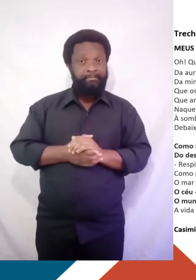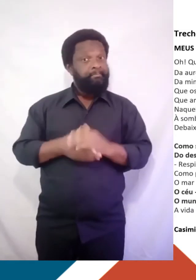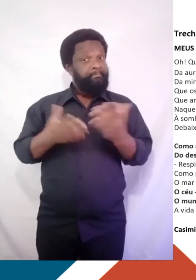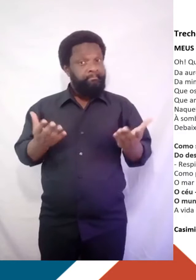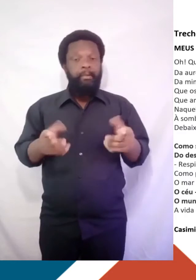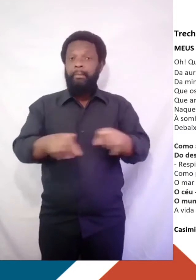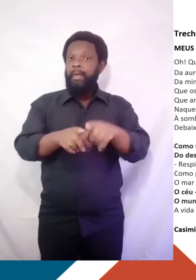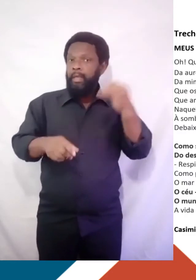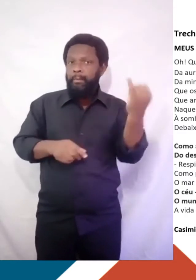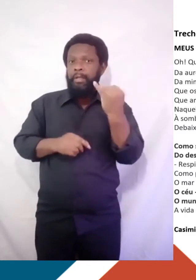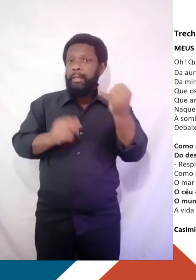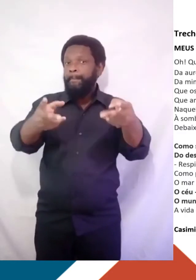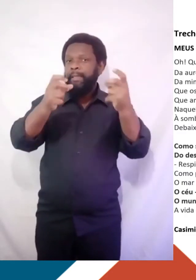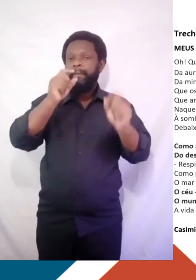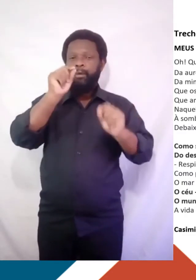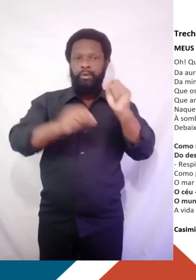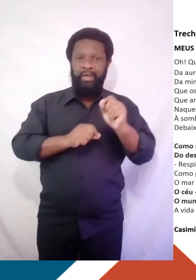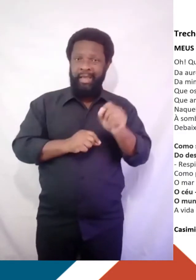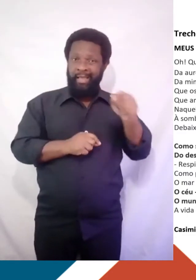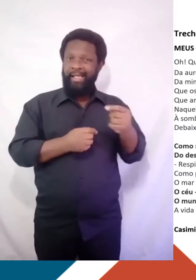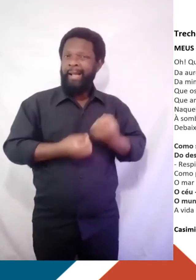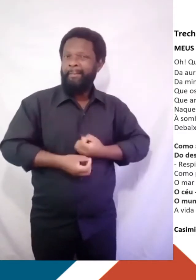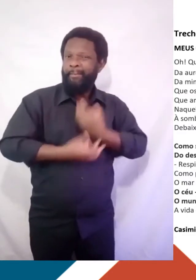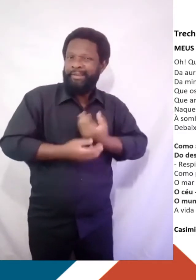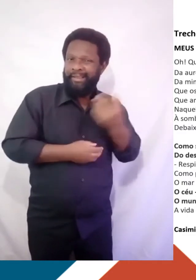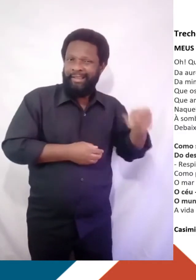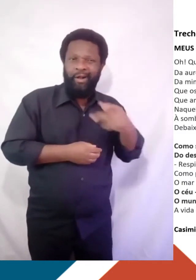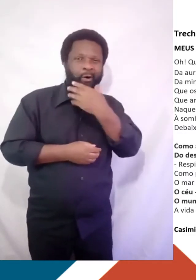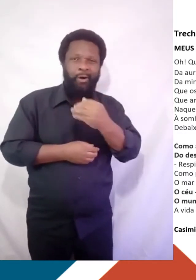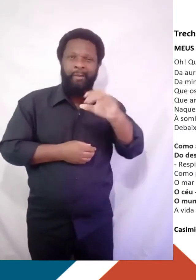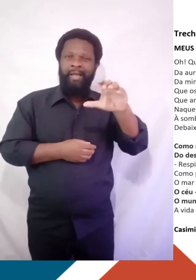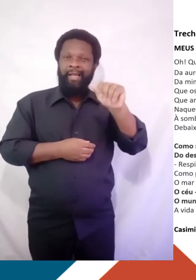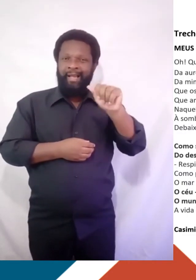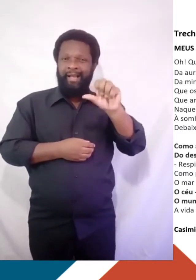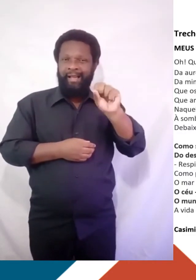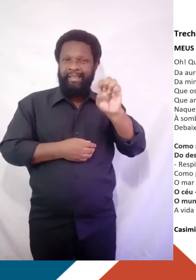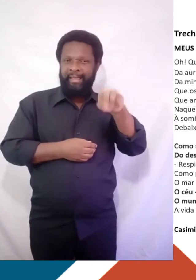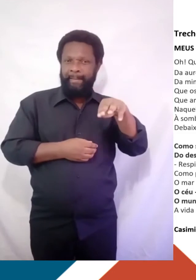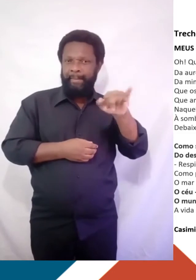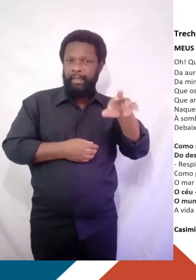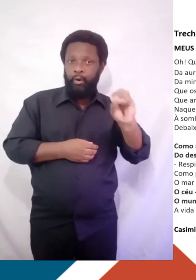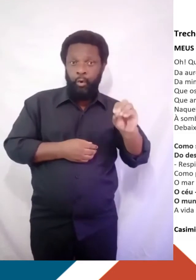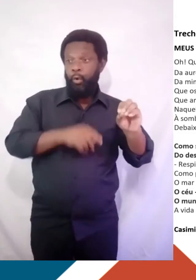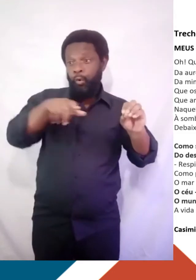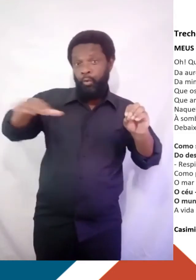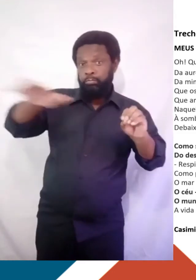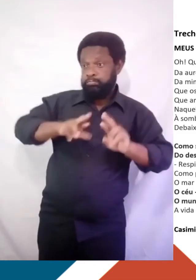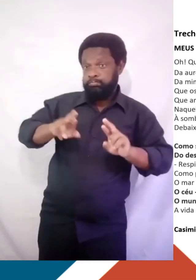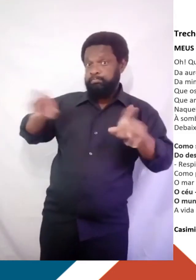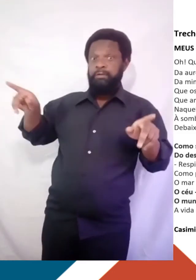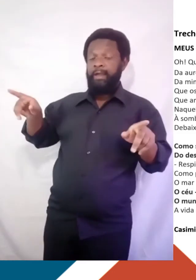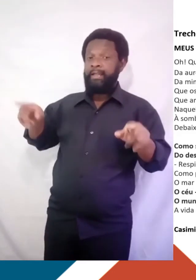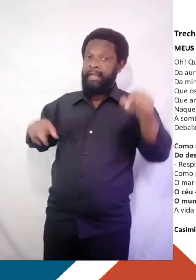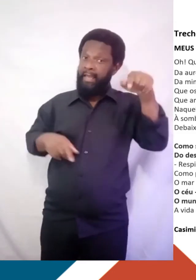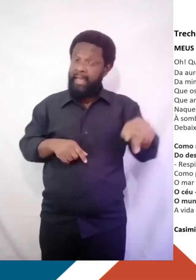É sempre importante ressaltarmos que a poesia de Casimiro de Abreu se diferencia dos demais poetas ultrarromânticos. O